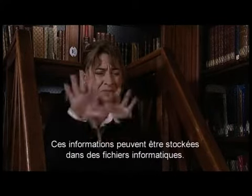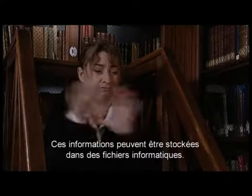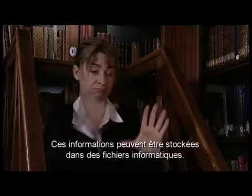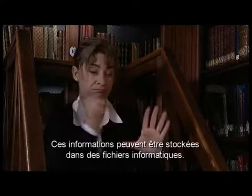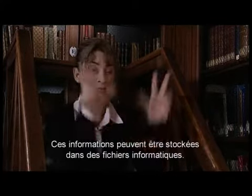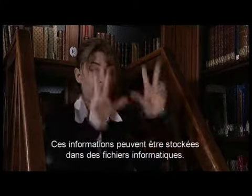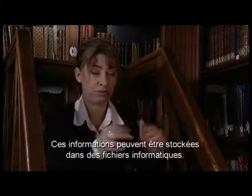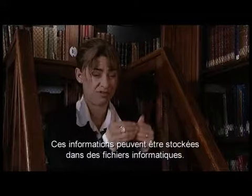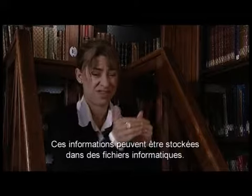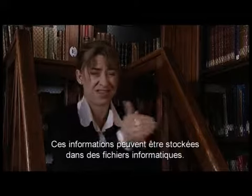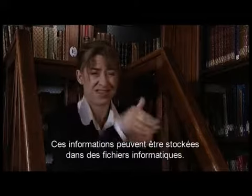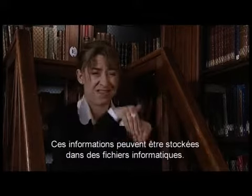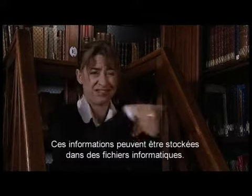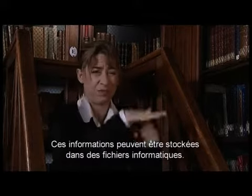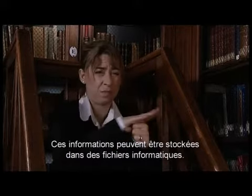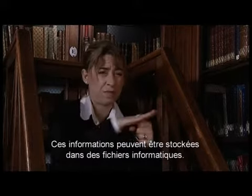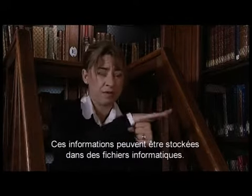être stockées dans des fichiers informatiques.